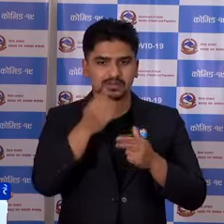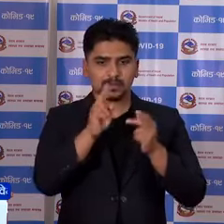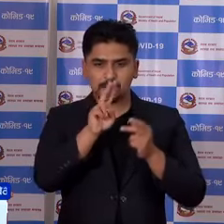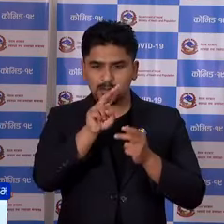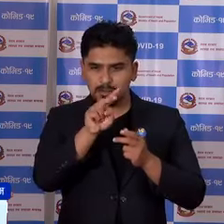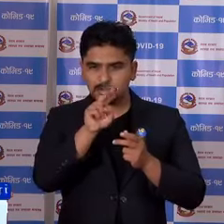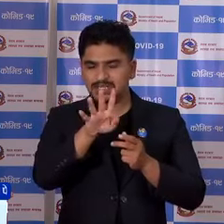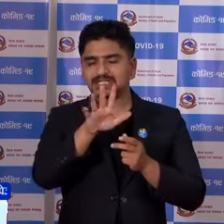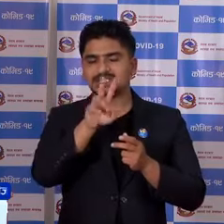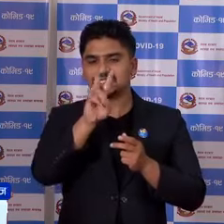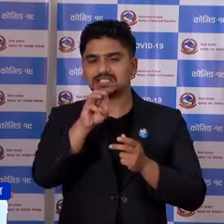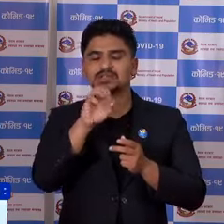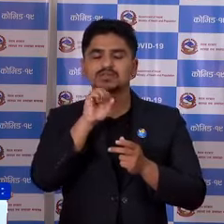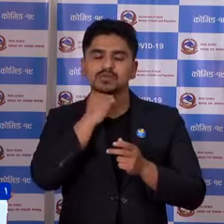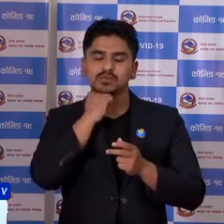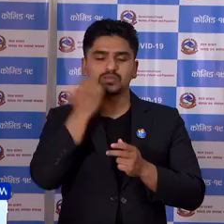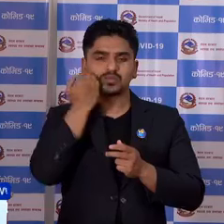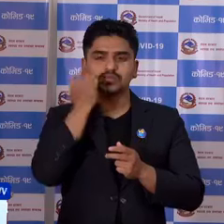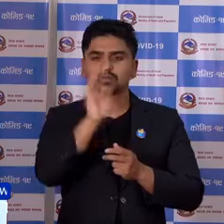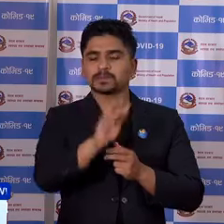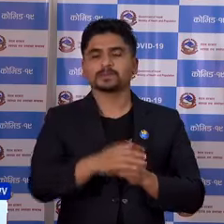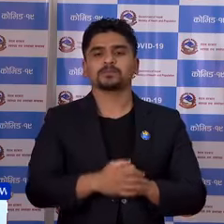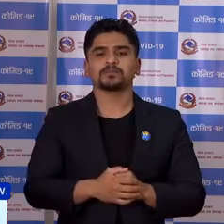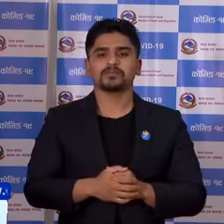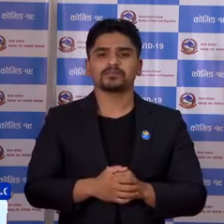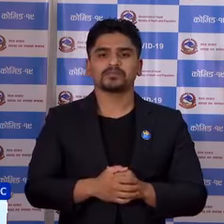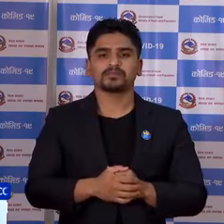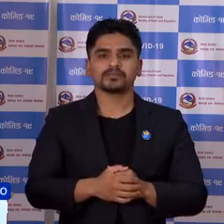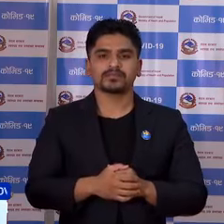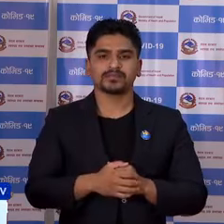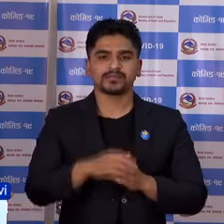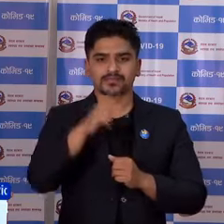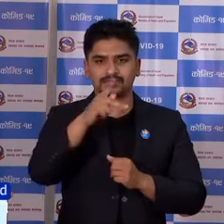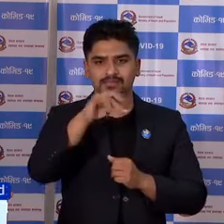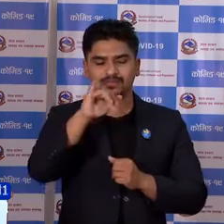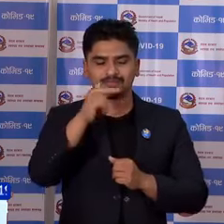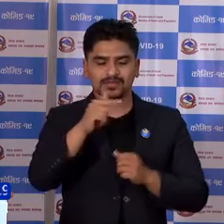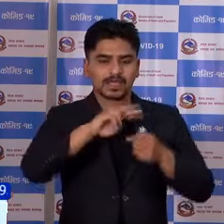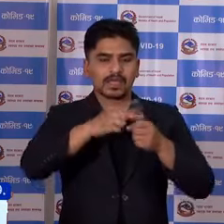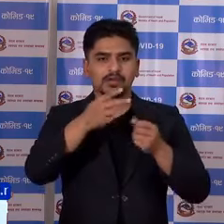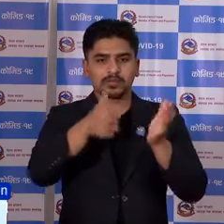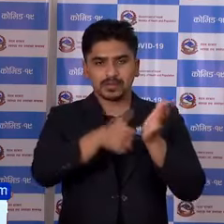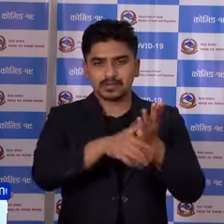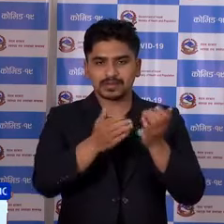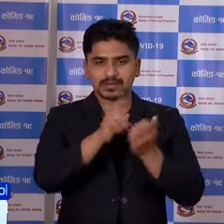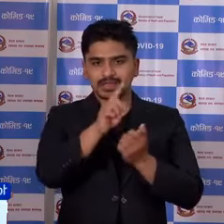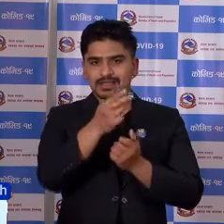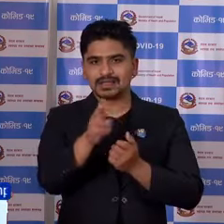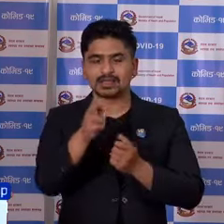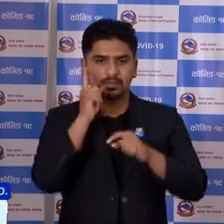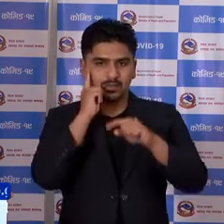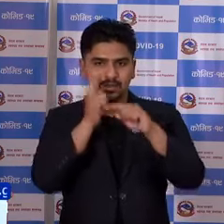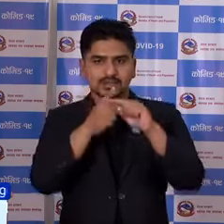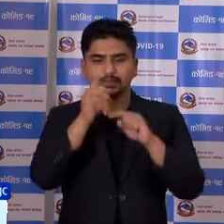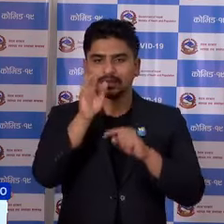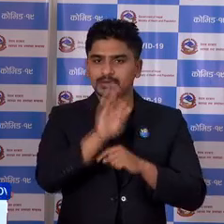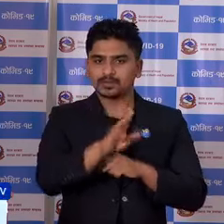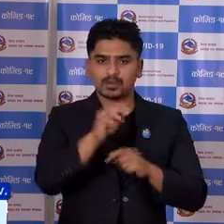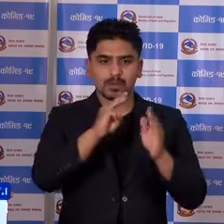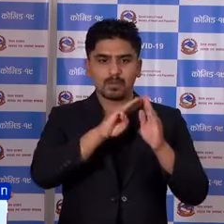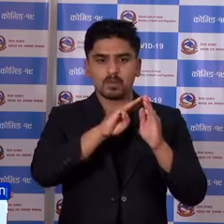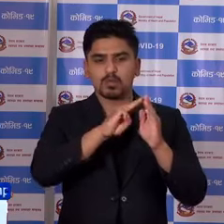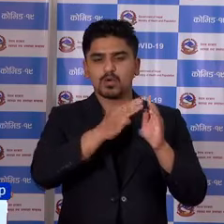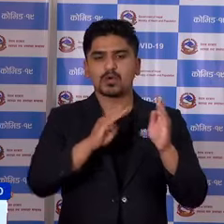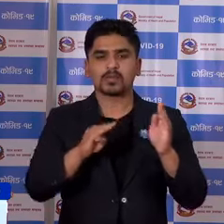2 जना 25 र 30 वर्षीय पुरुष हुनुहुन्छ। त्यसै गरी किटजन्य प्रयोगशाला हेटौडामा गरिएको परीक्षणमा 1 जनाको पोजिटिभ आएको छ। उहाँ